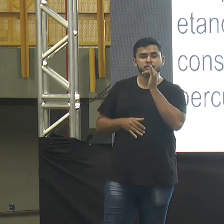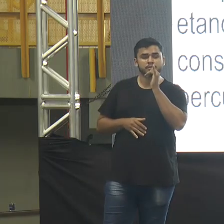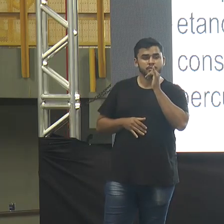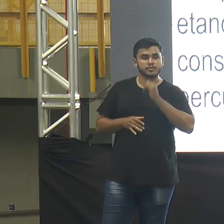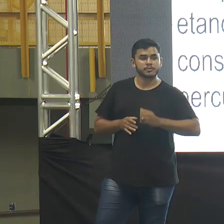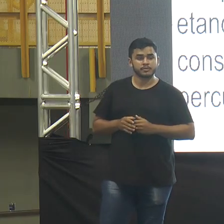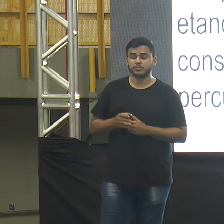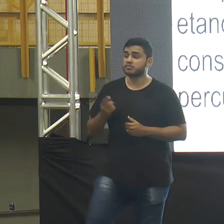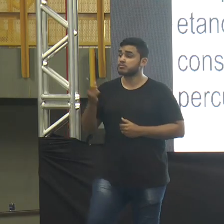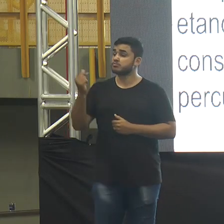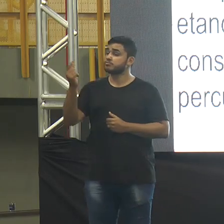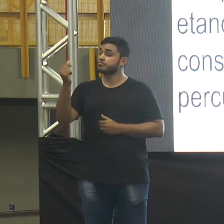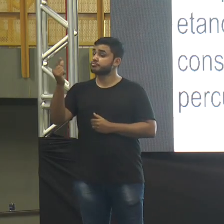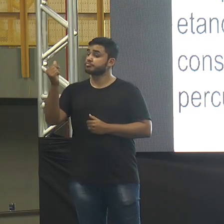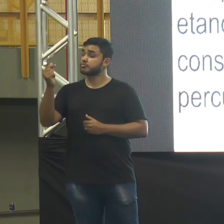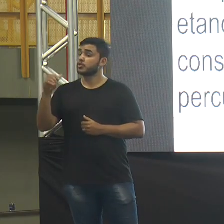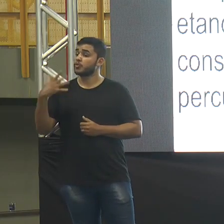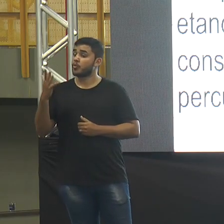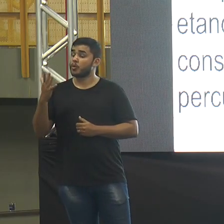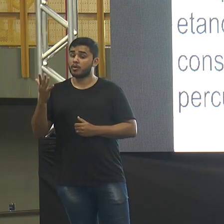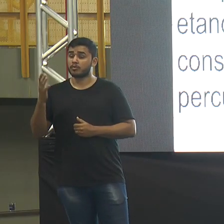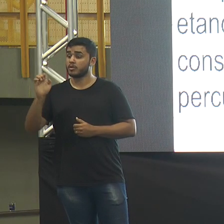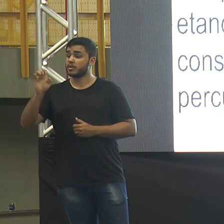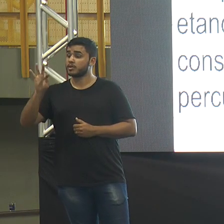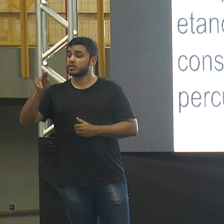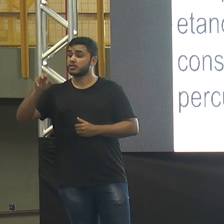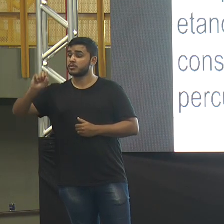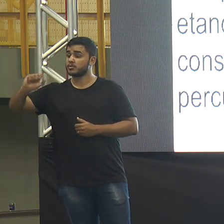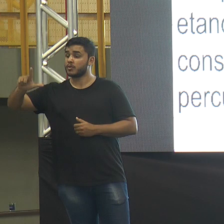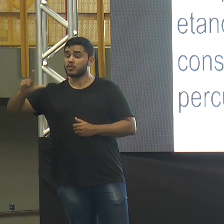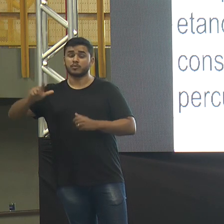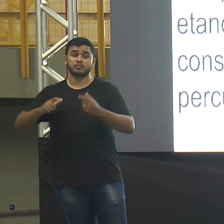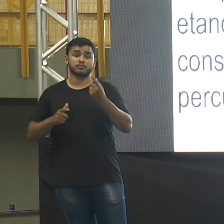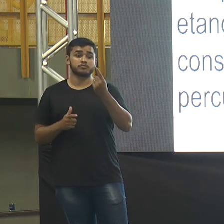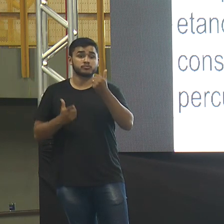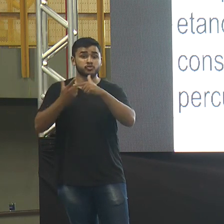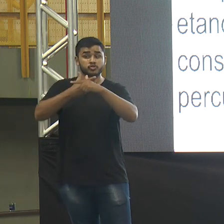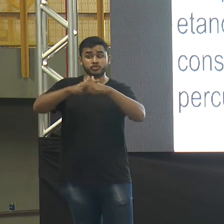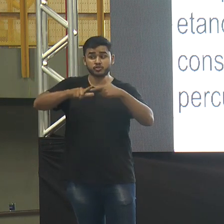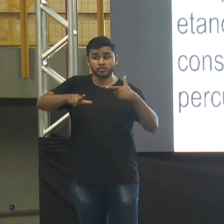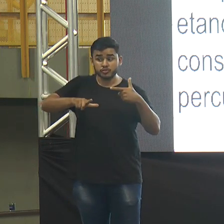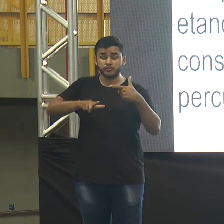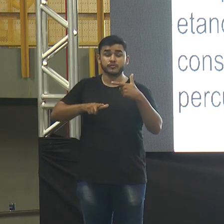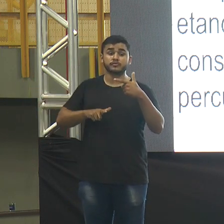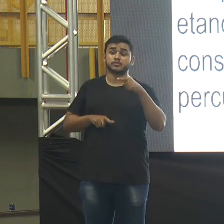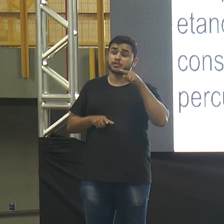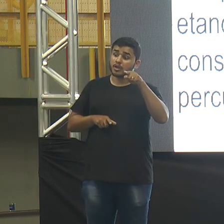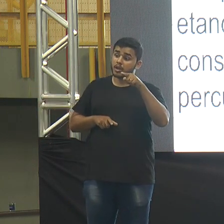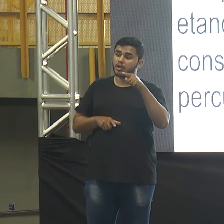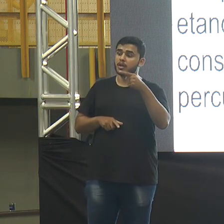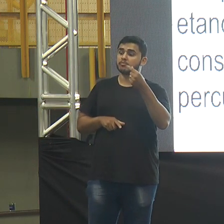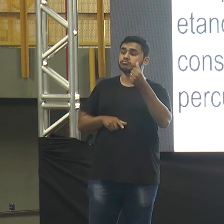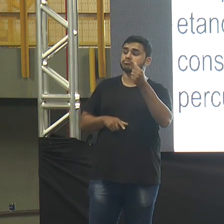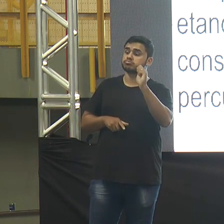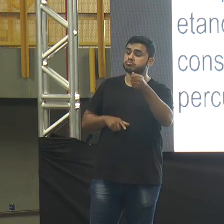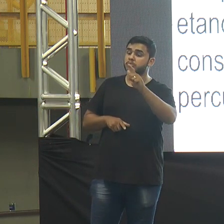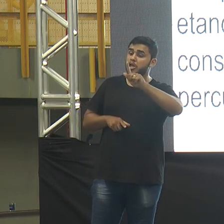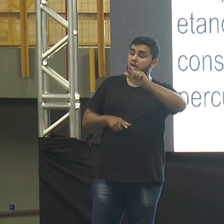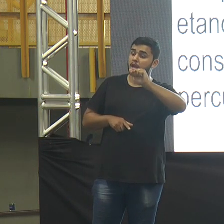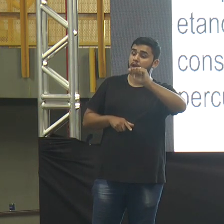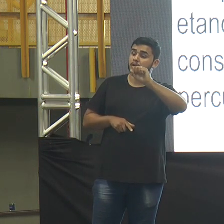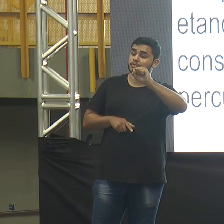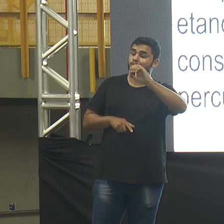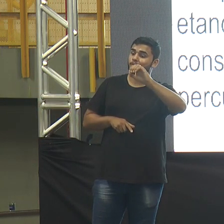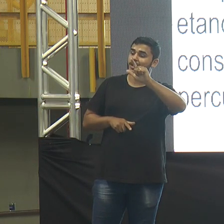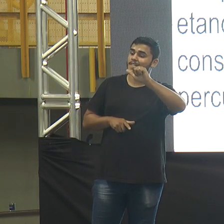Tu pega o preço do álcool e divide pelo preço da gasolina. Se essa diferença der menor ou igual